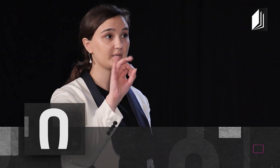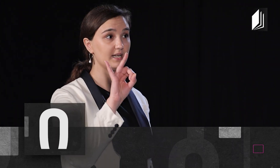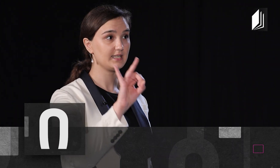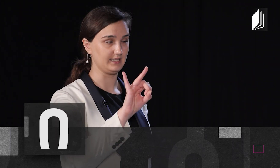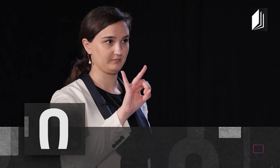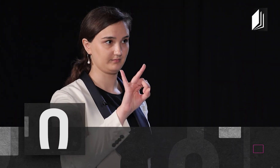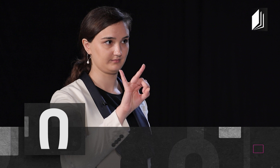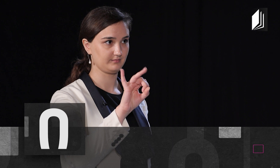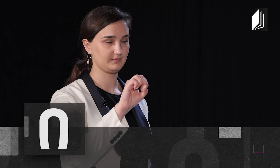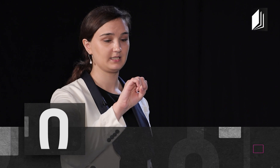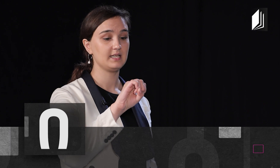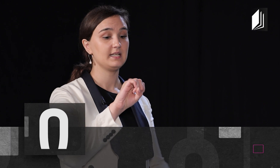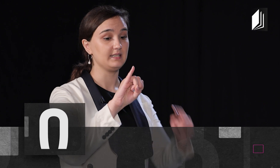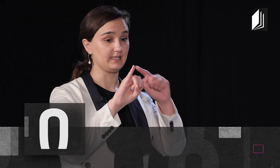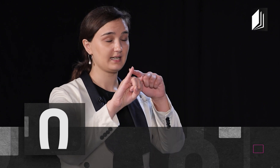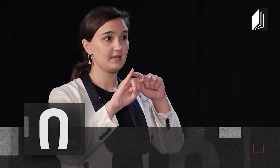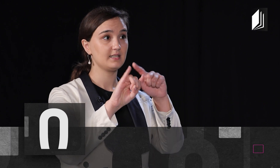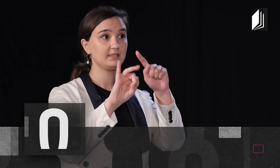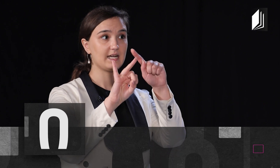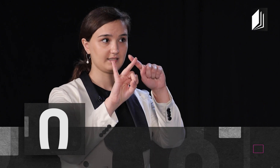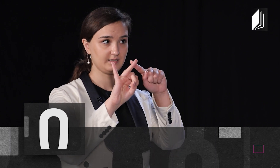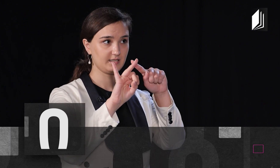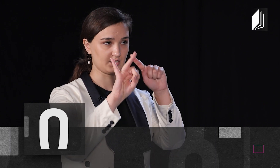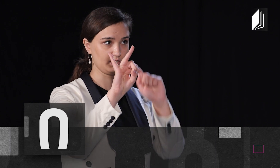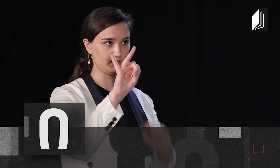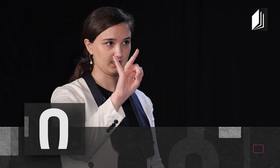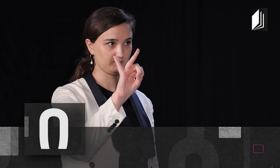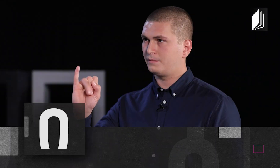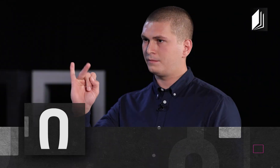ასოპგერა I. ნეკა და არა თითი გაშლილია.